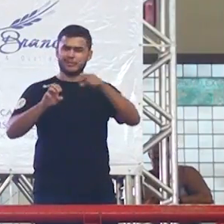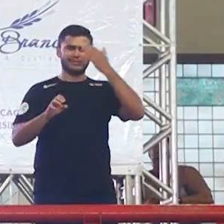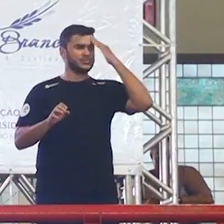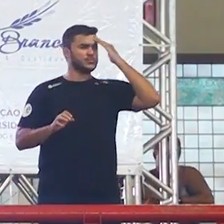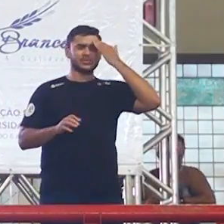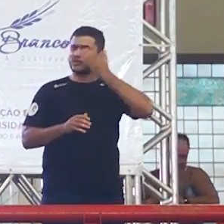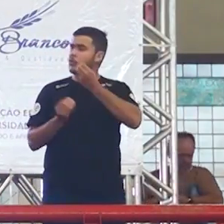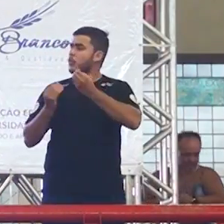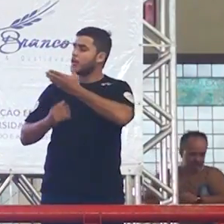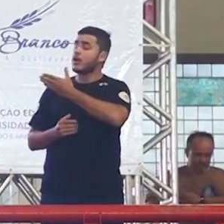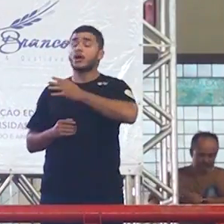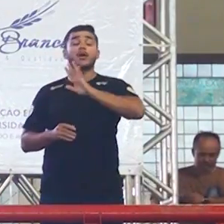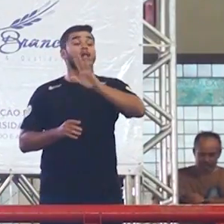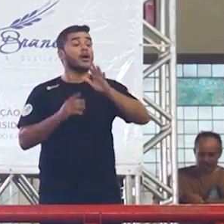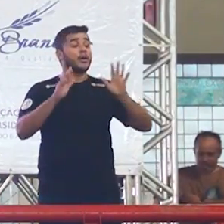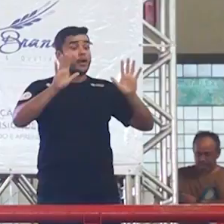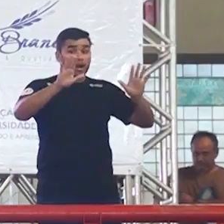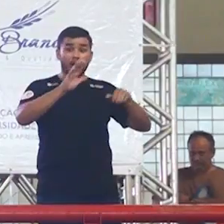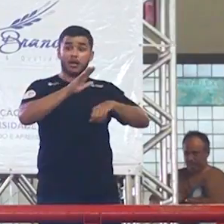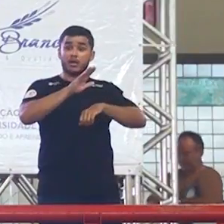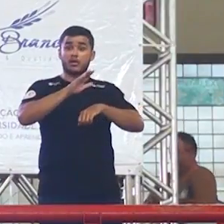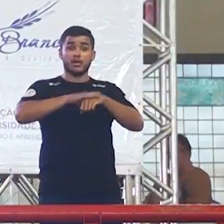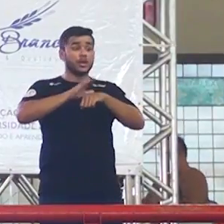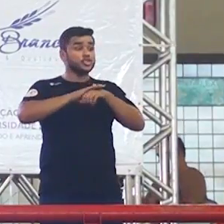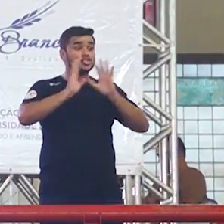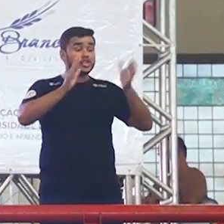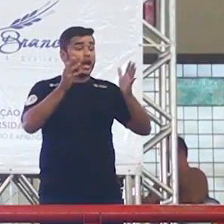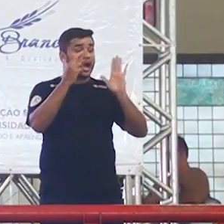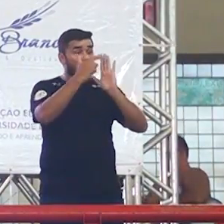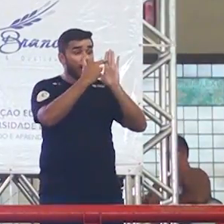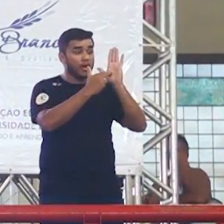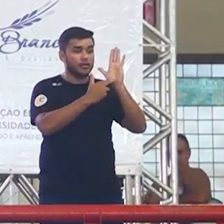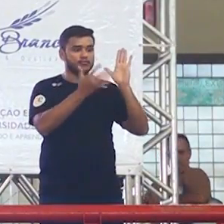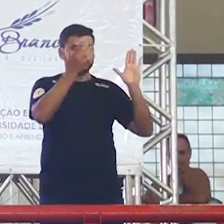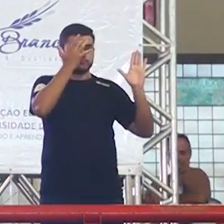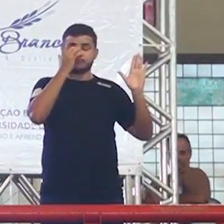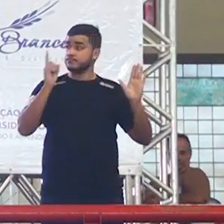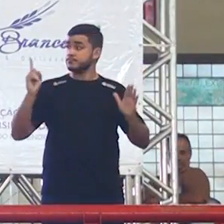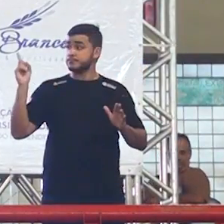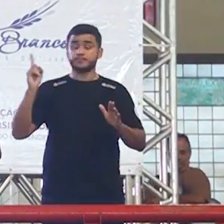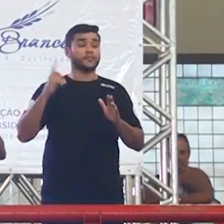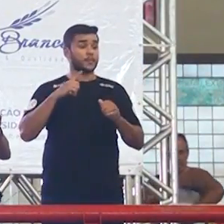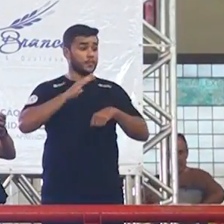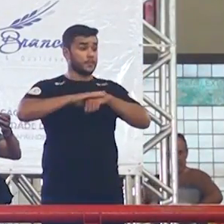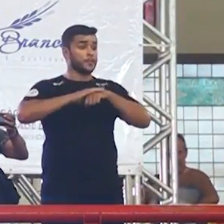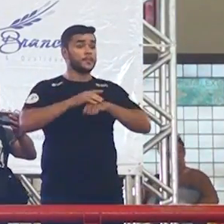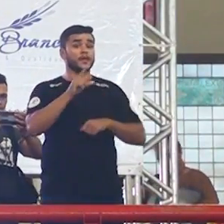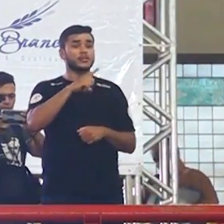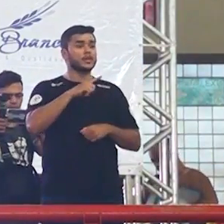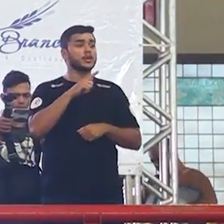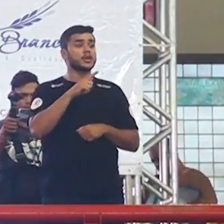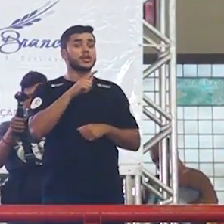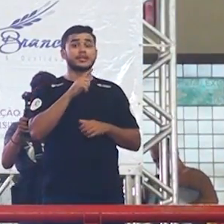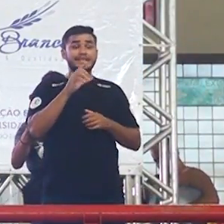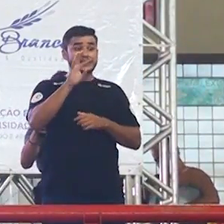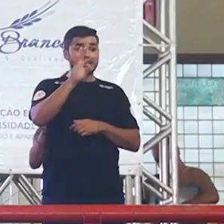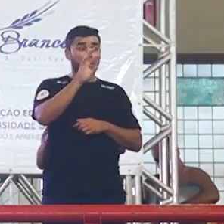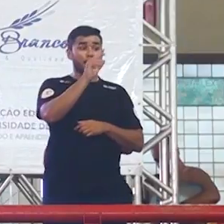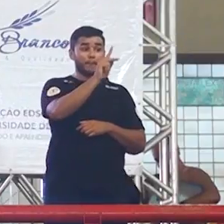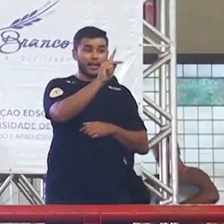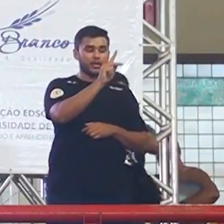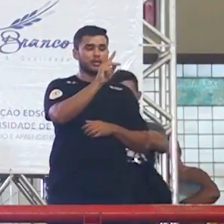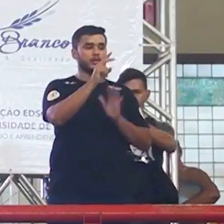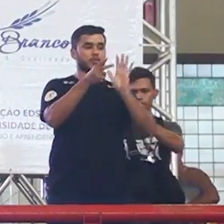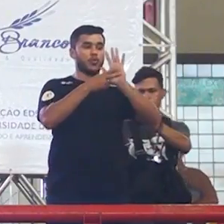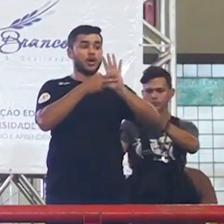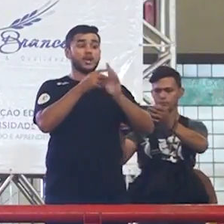escrever π e depois coloca a fórmula direta aí. π, P igual a I vezes U. O P é